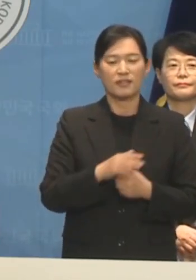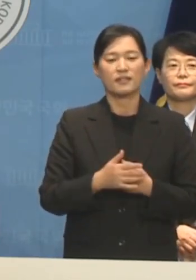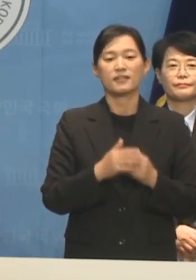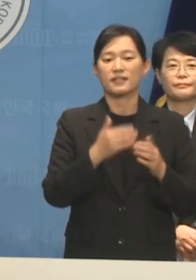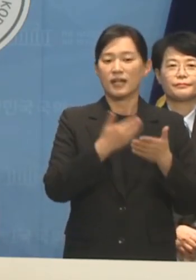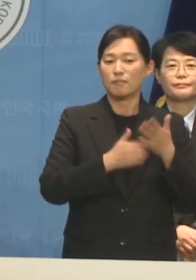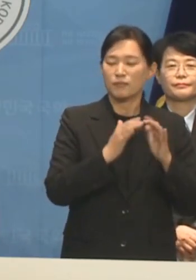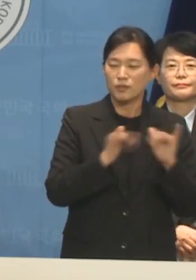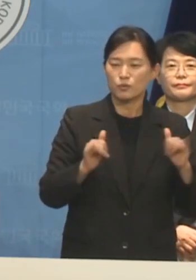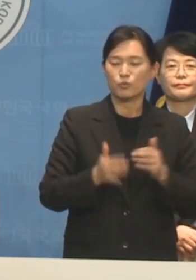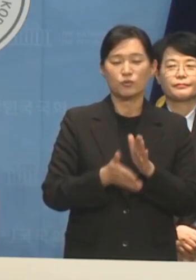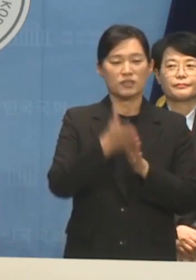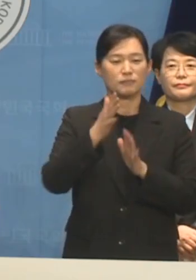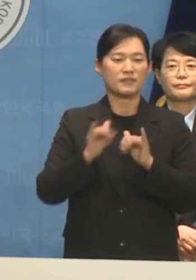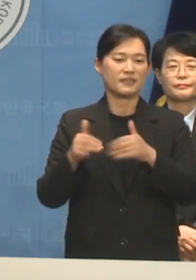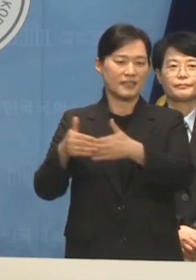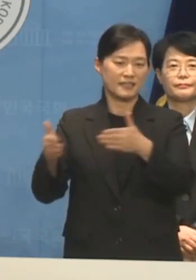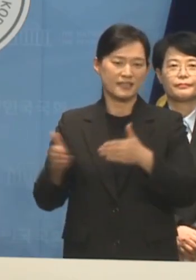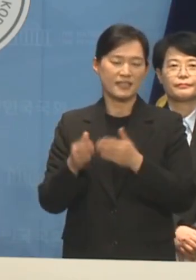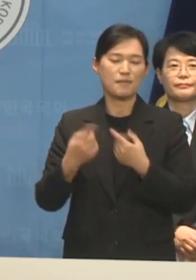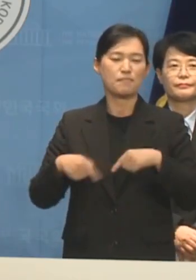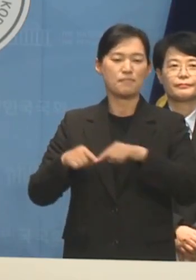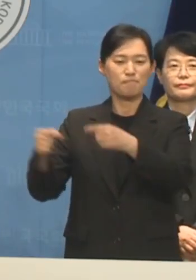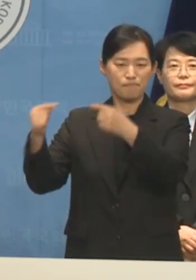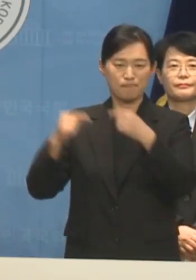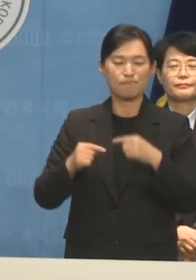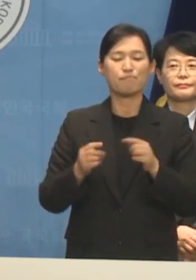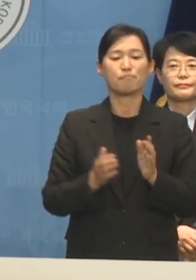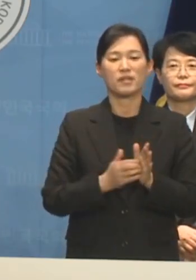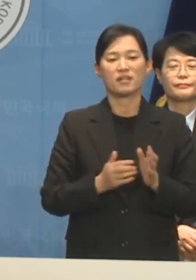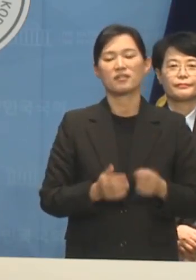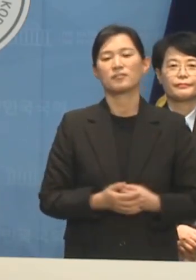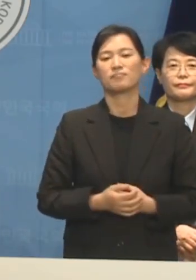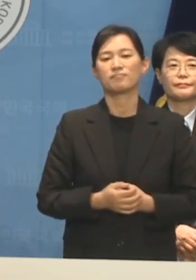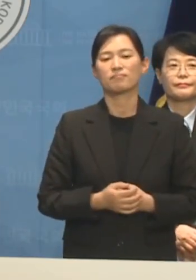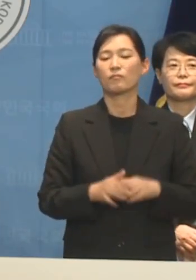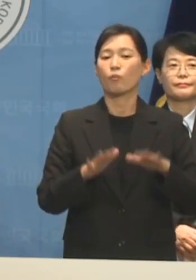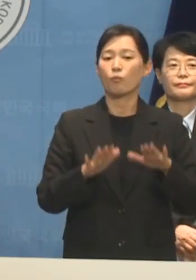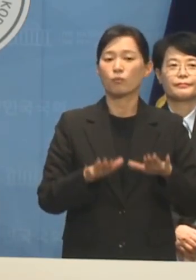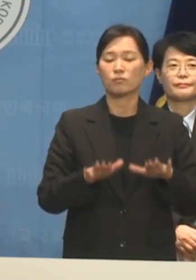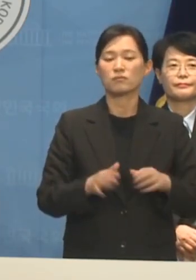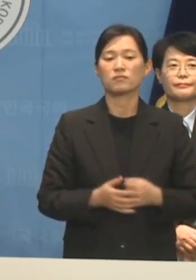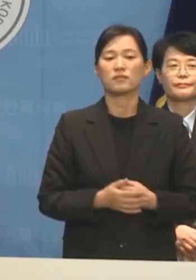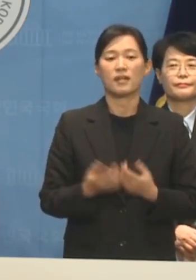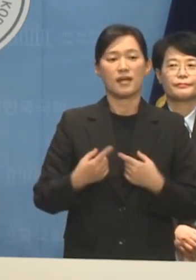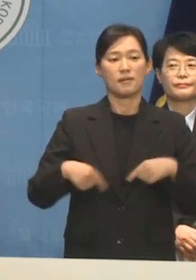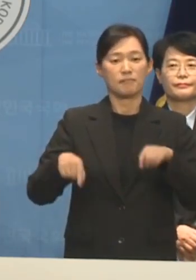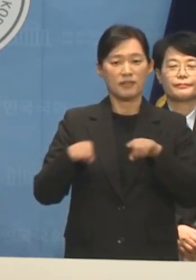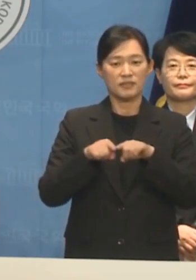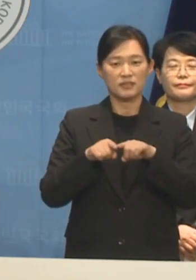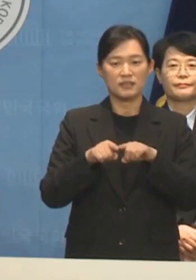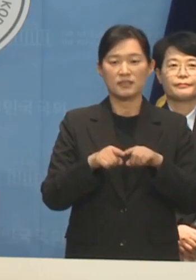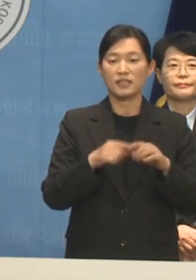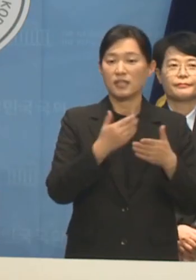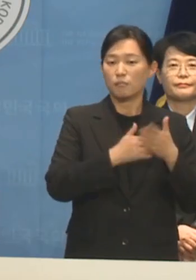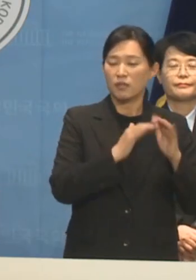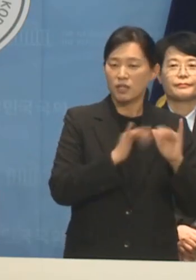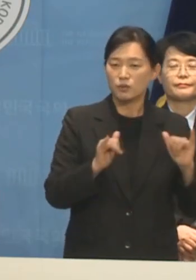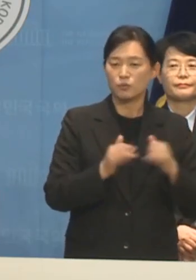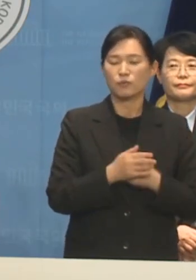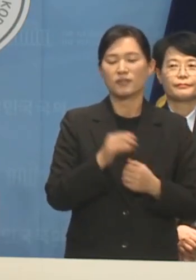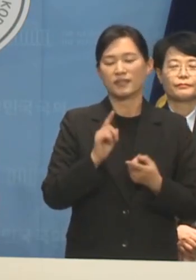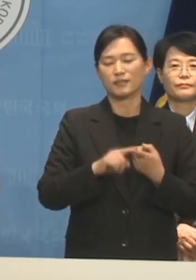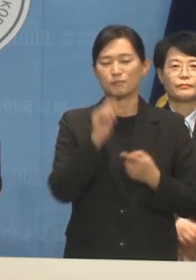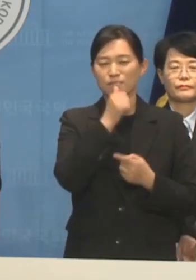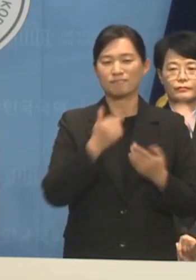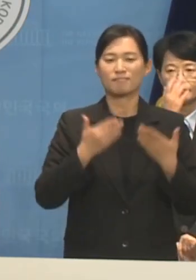그리고 시민단체 대표들께서 이 기자회견에 동참해 주셨습니다. 오늘 함께 하신 유가족과 의원님들을